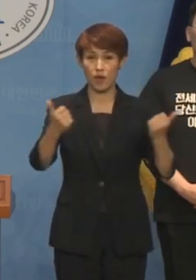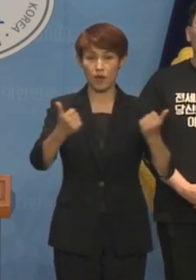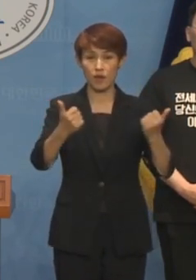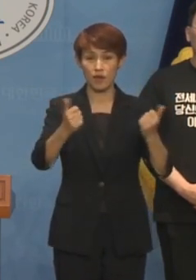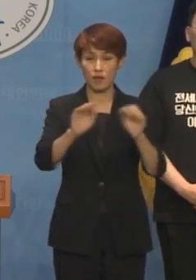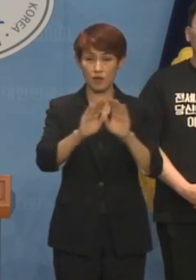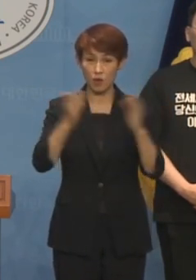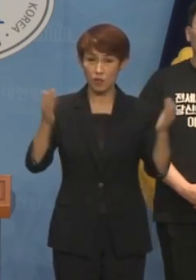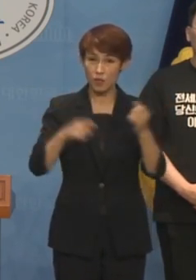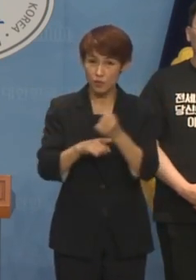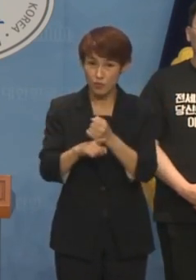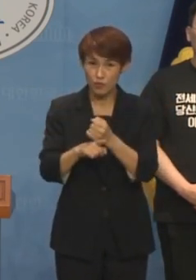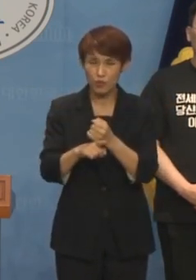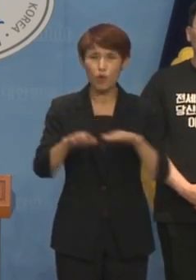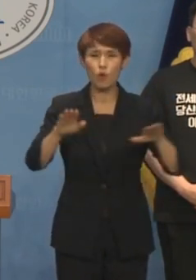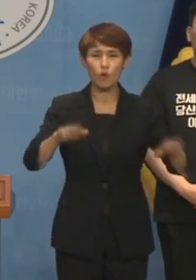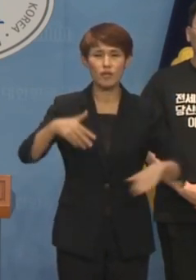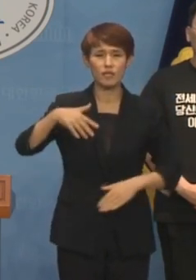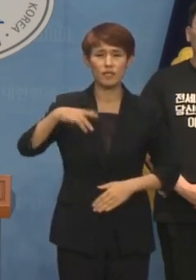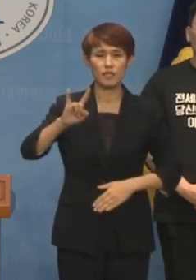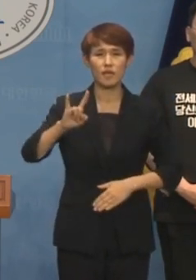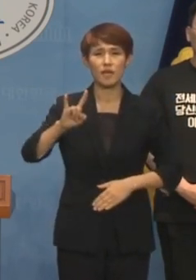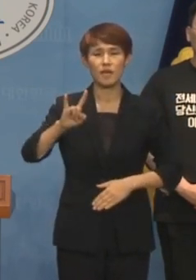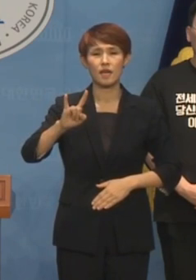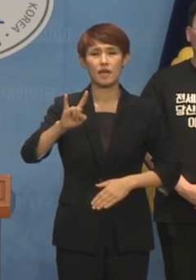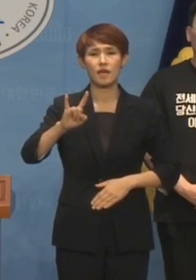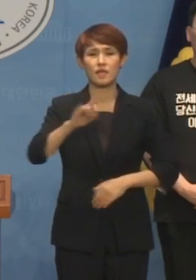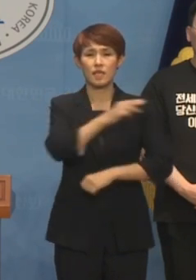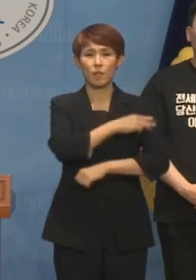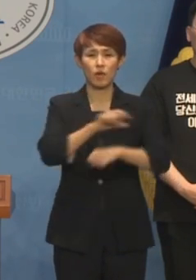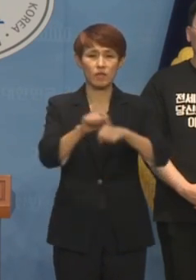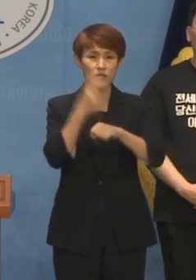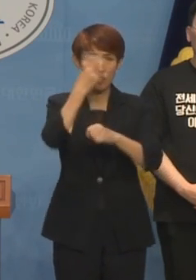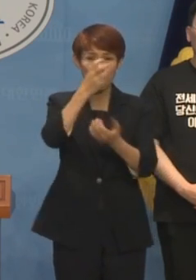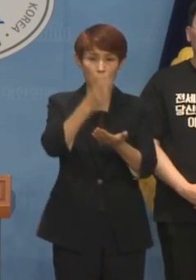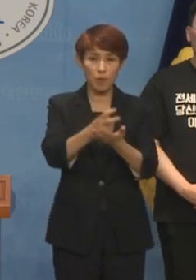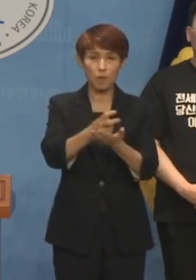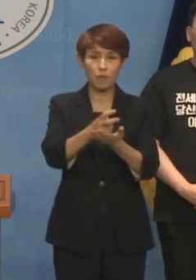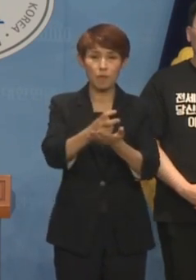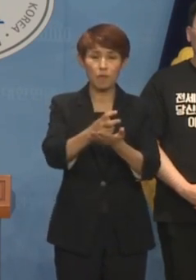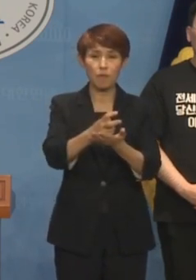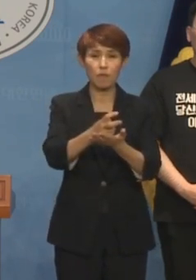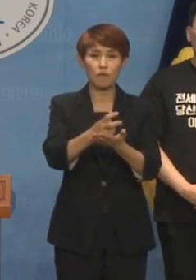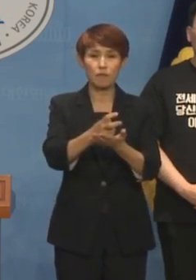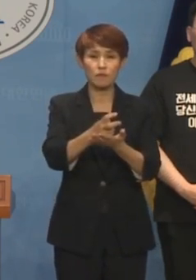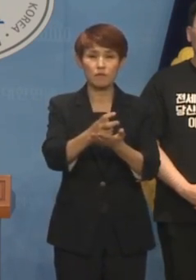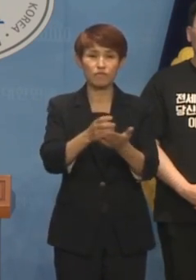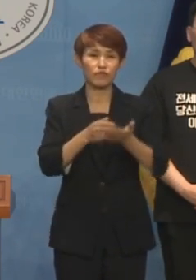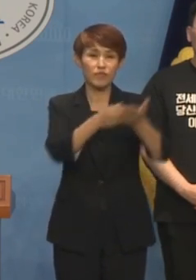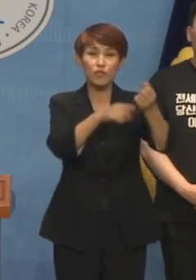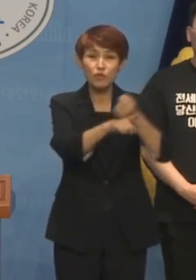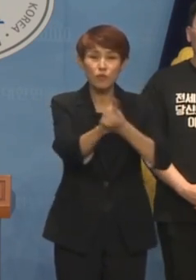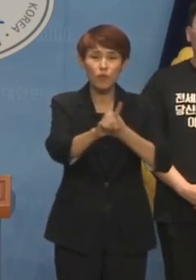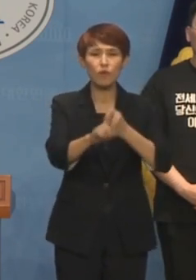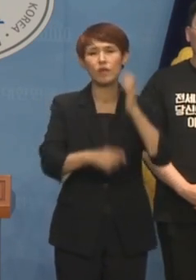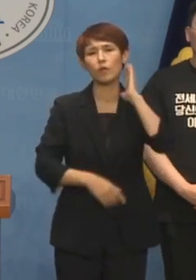이유, 오늘 최상병 특검법을 처리한 이유가 대통령이